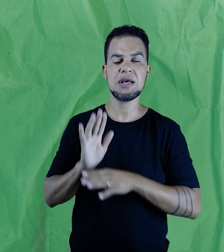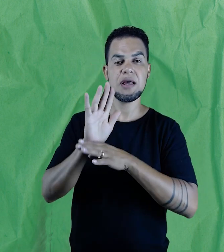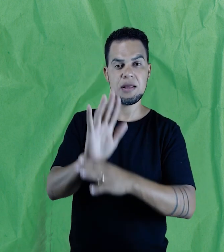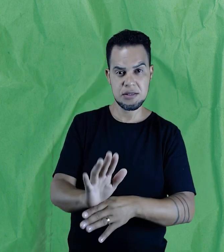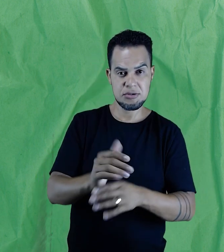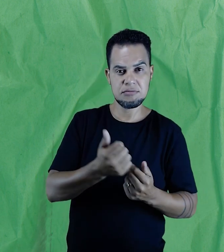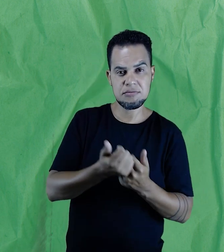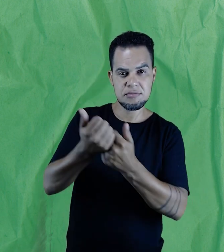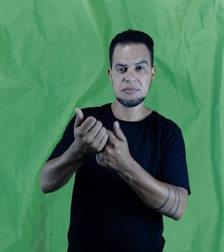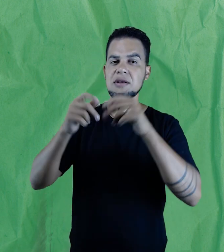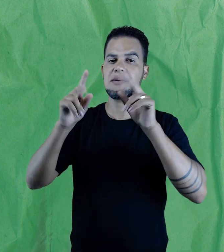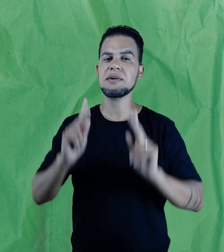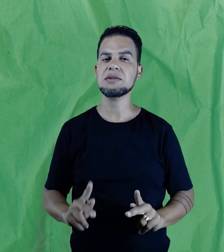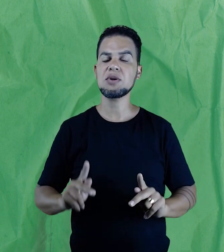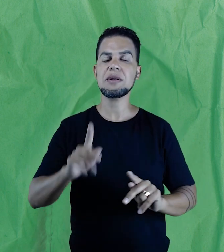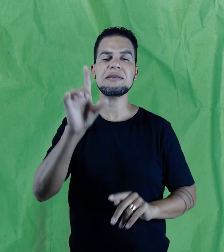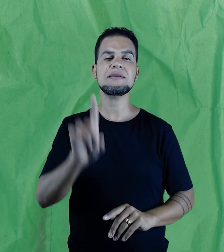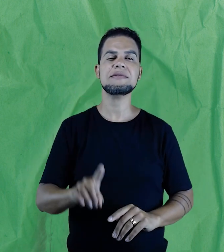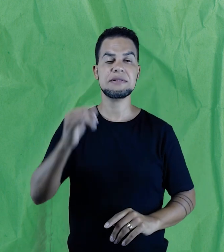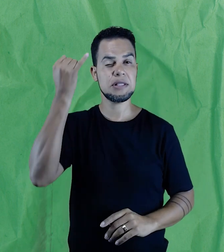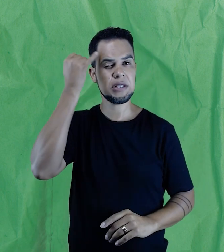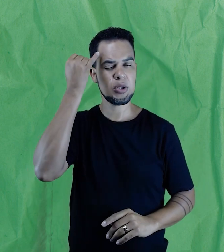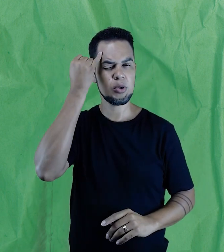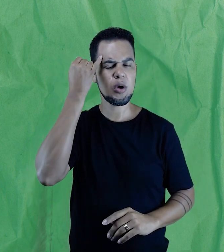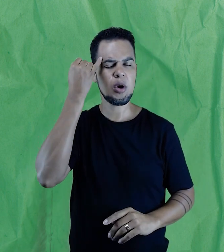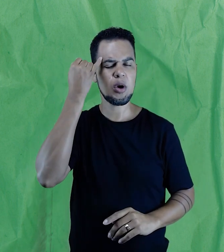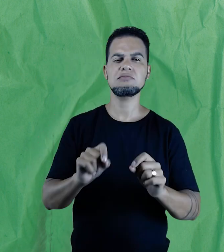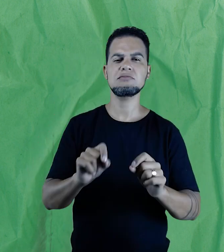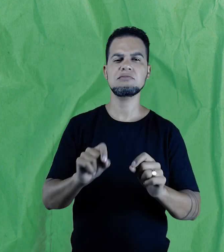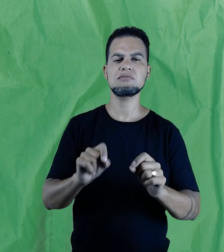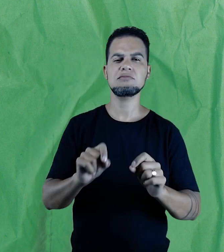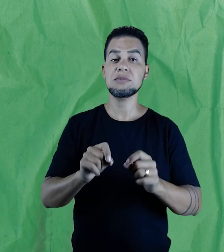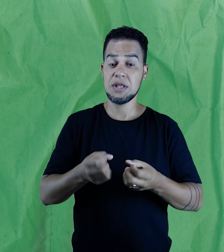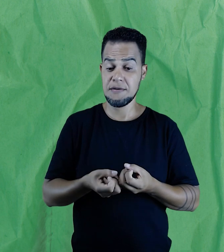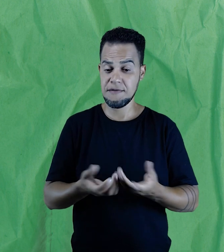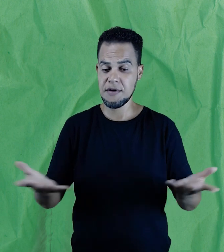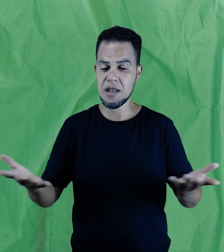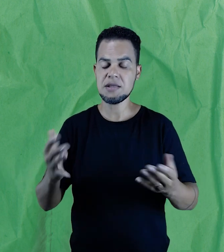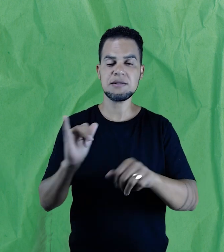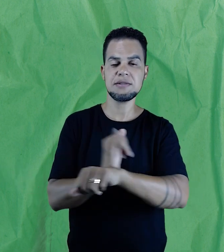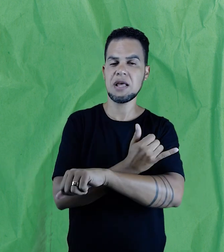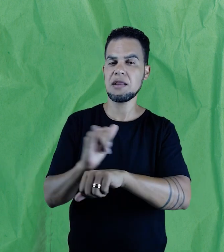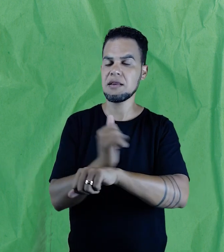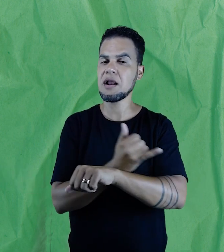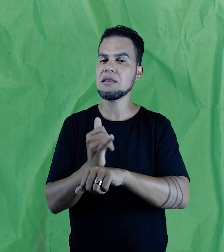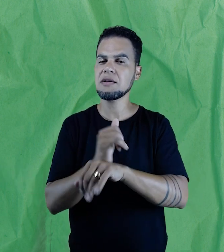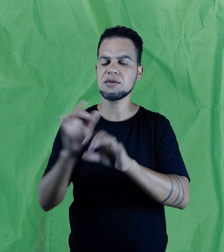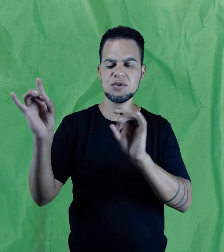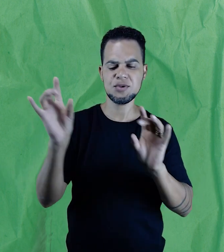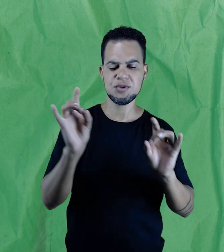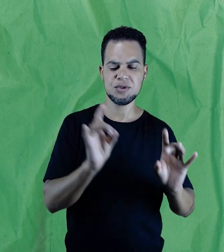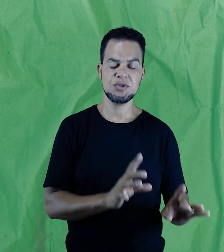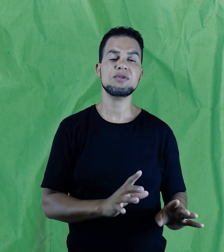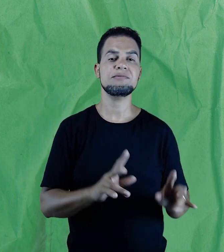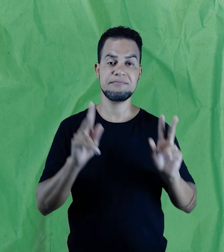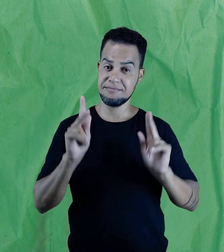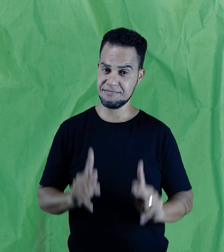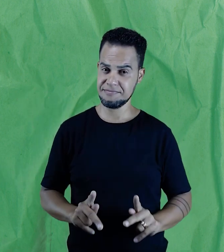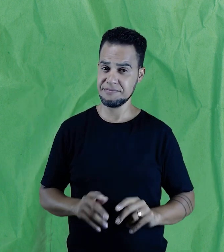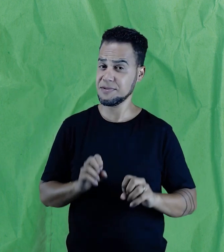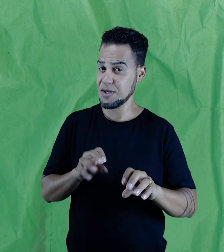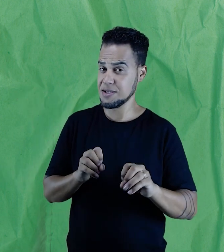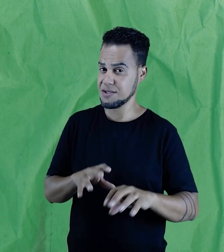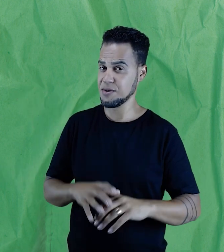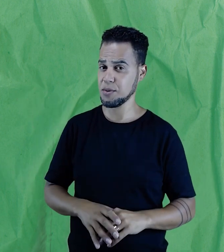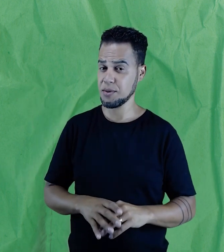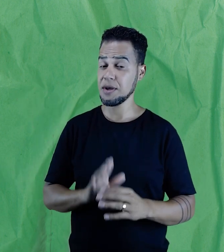assistivas para a pessoa com deficiência intelectual, com o intuito de aplicar os recursos e ferramentas no cotidiano educacional.